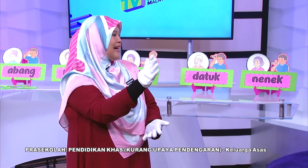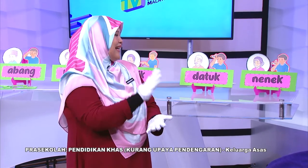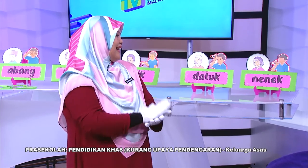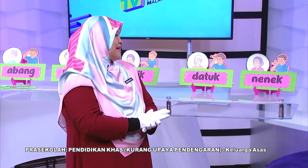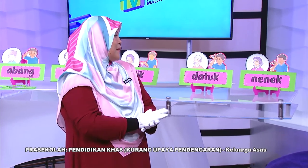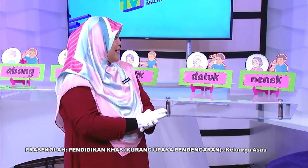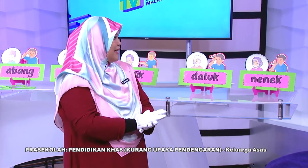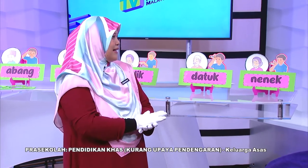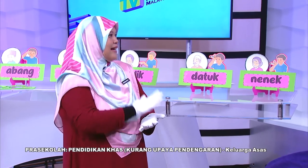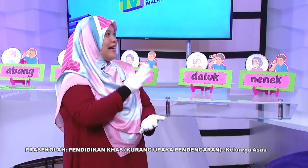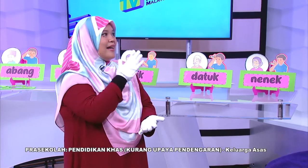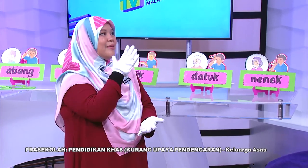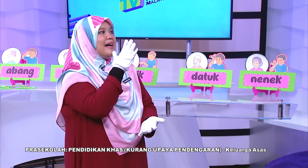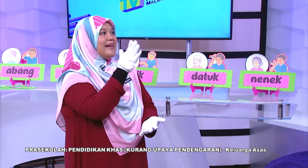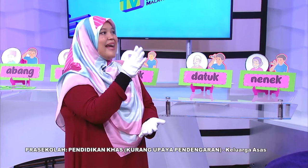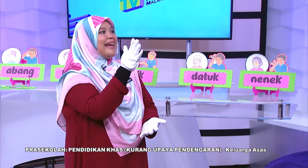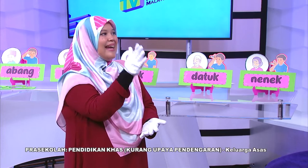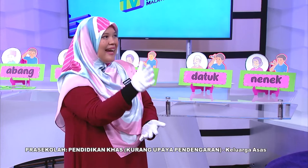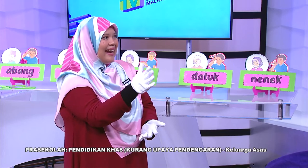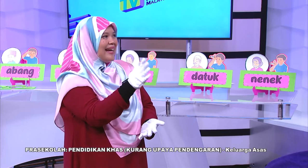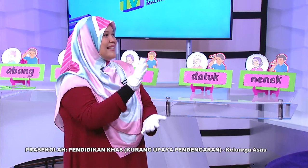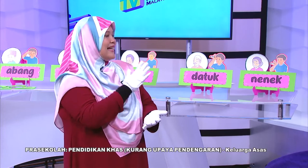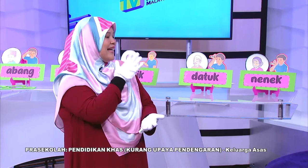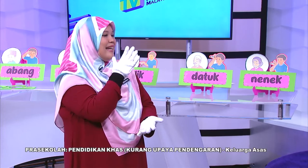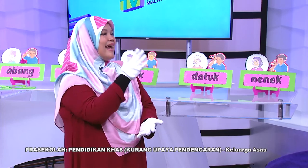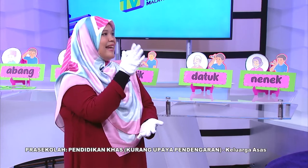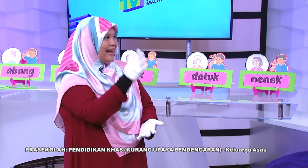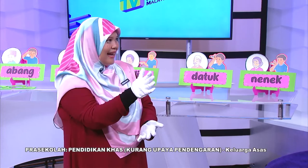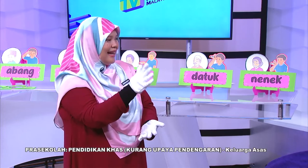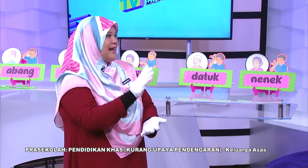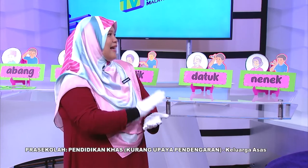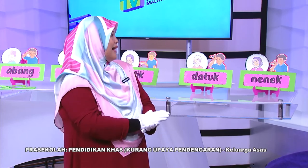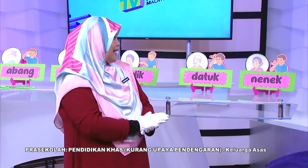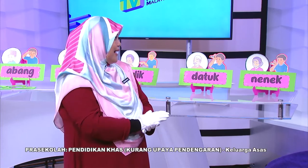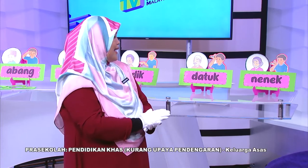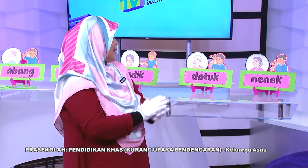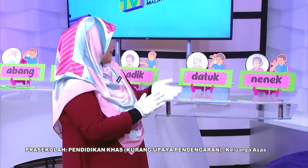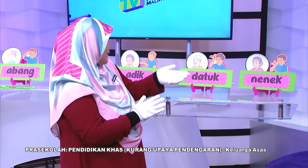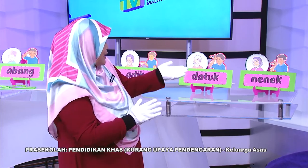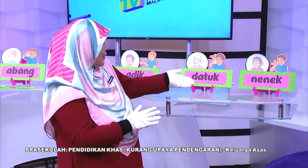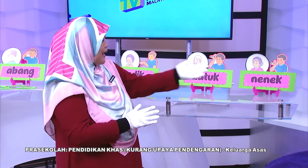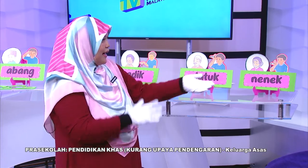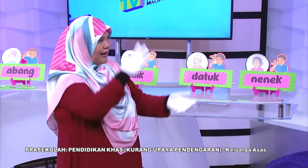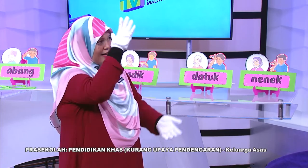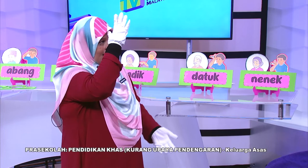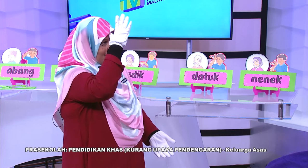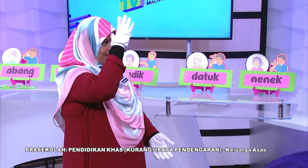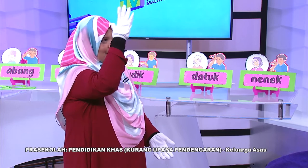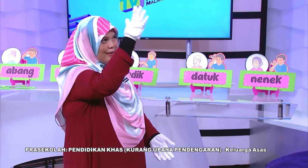ngopi duren ini aja di nenek baik oke datuk nenek dia datuk-datuk